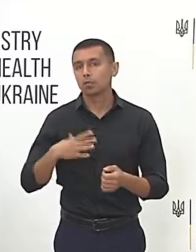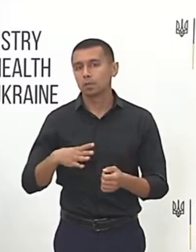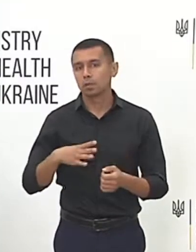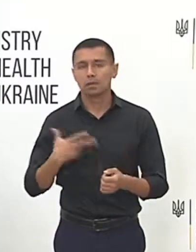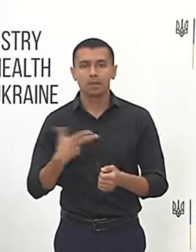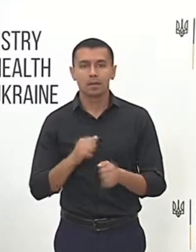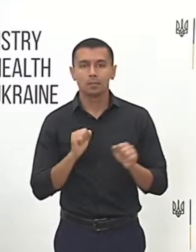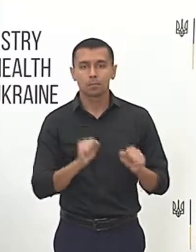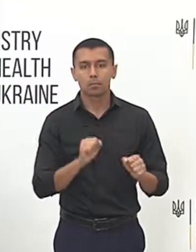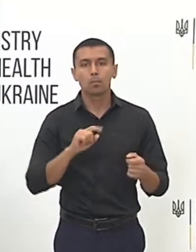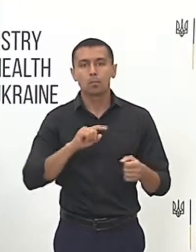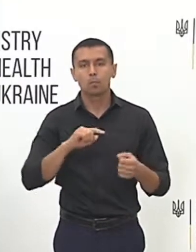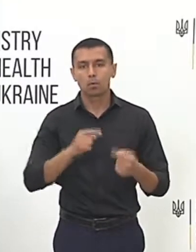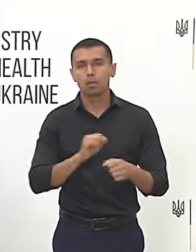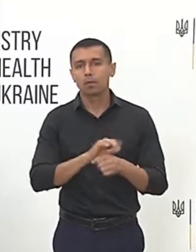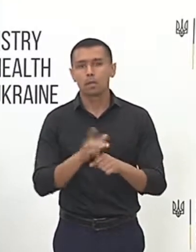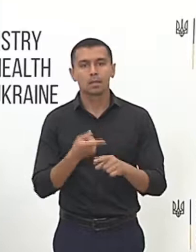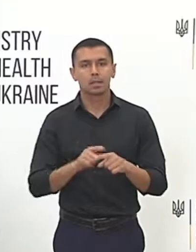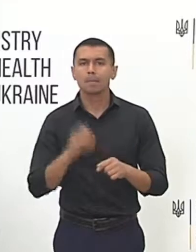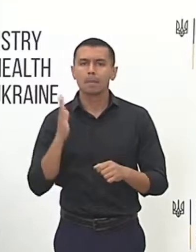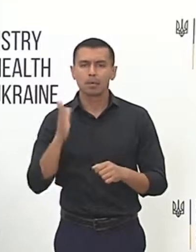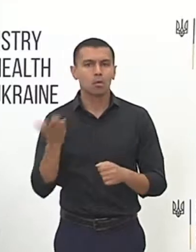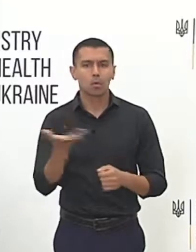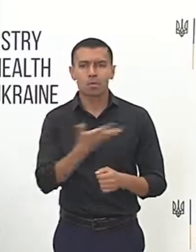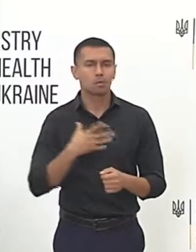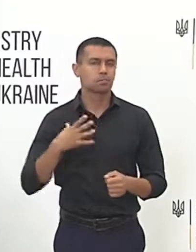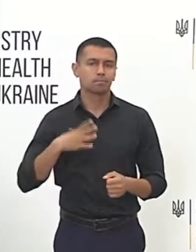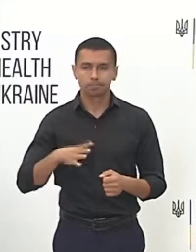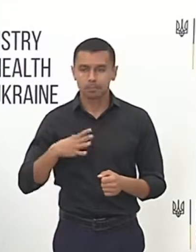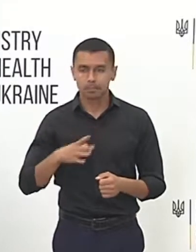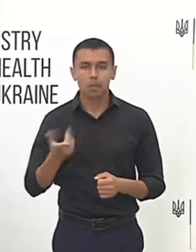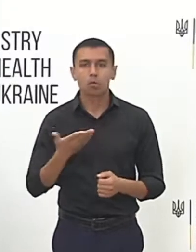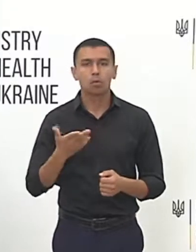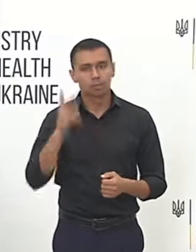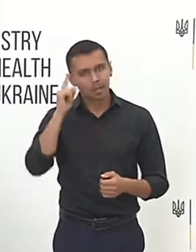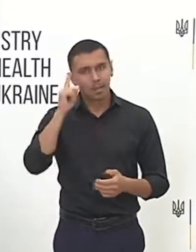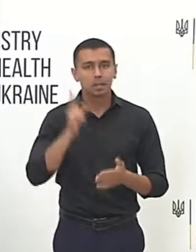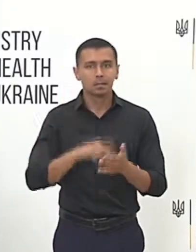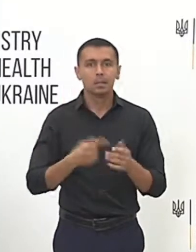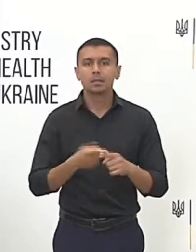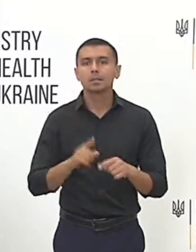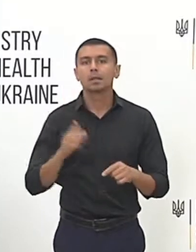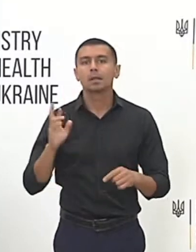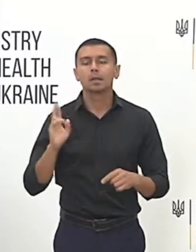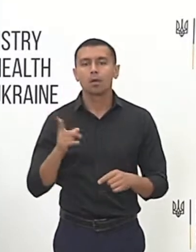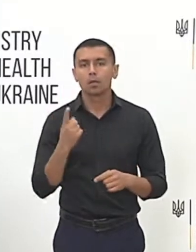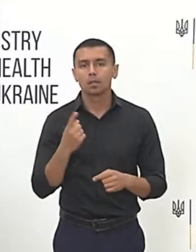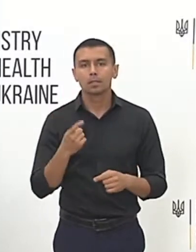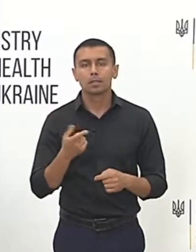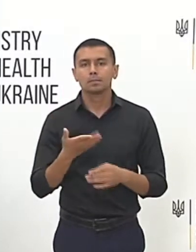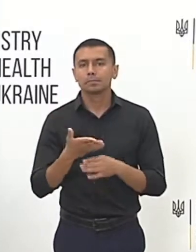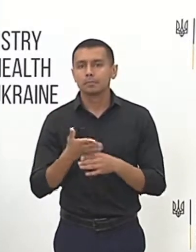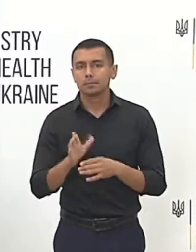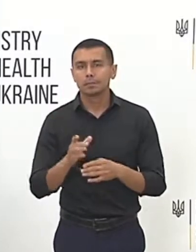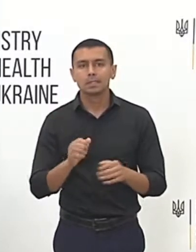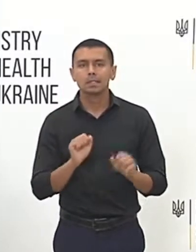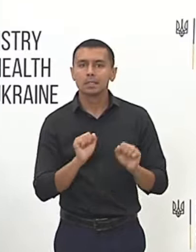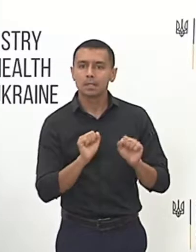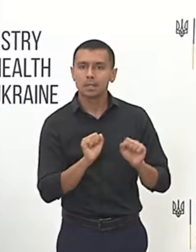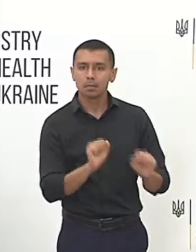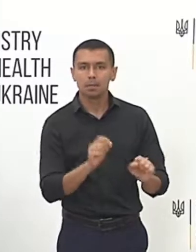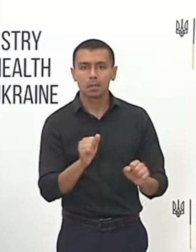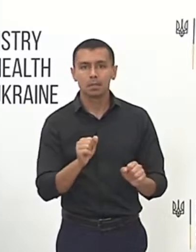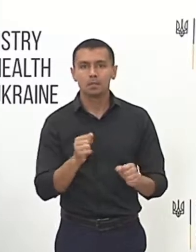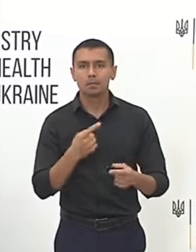очікування вакцини проти ковід – це перспектива, на яку ми всі очікуємо, на яку надіємося, і це якби один із елементів стримування